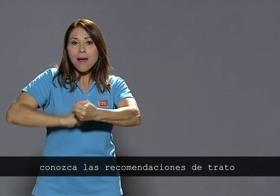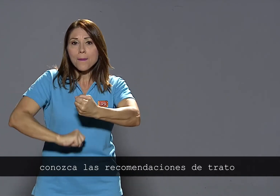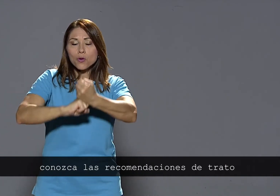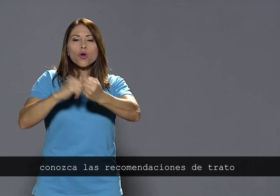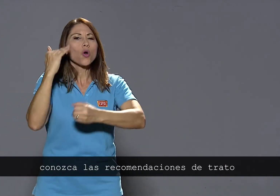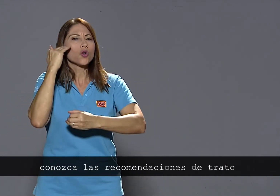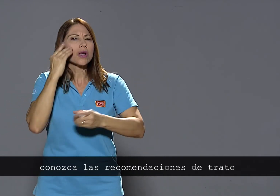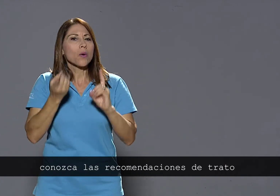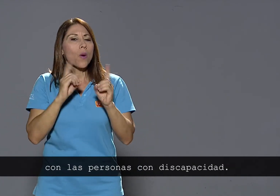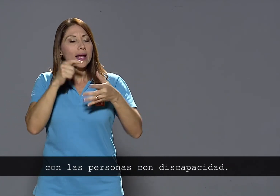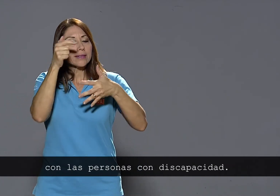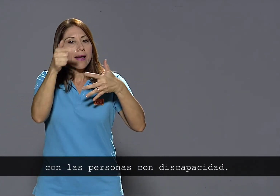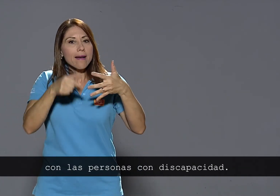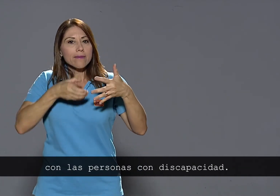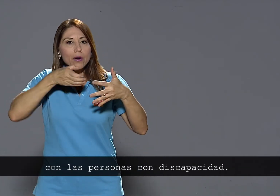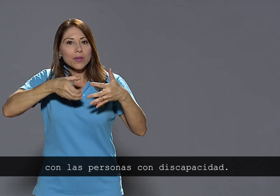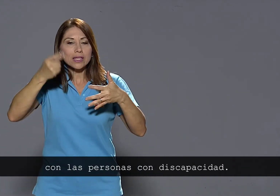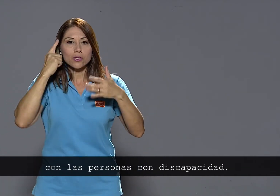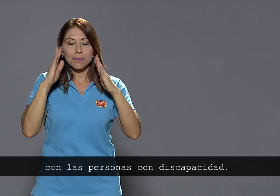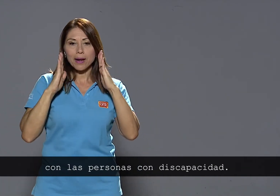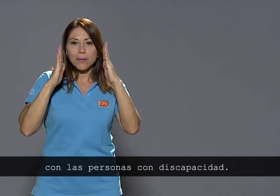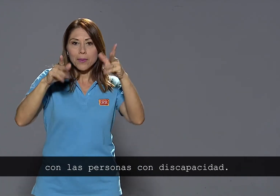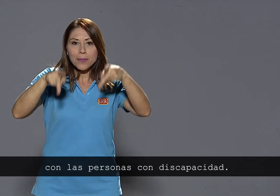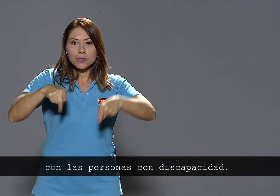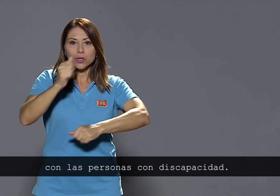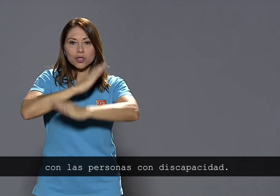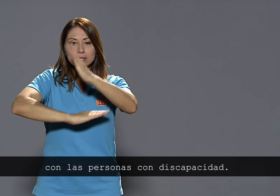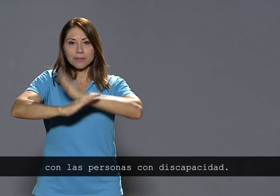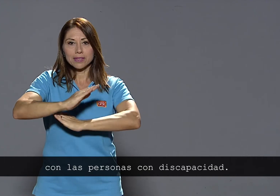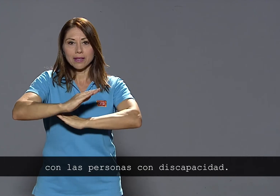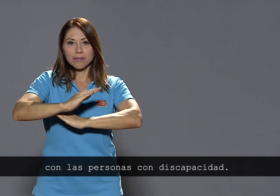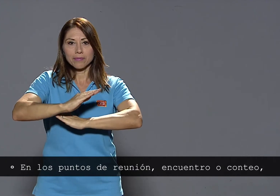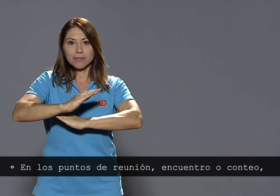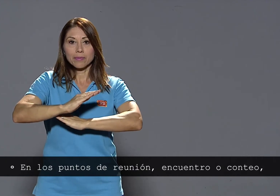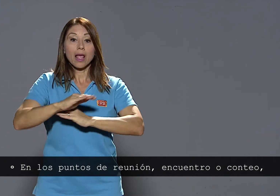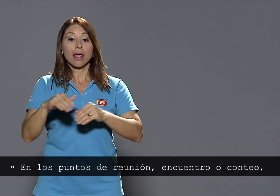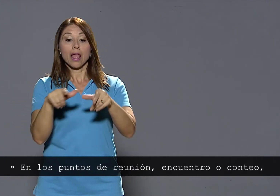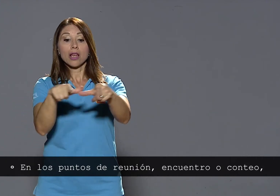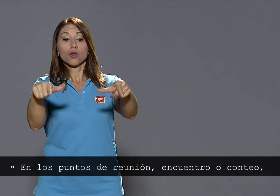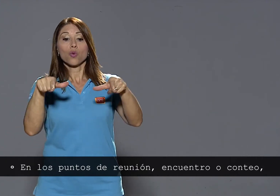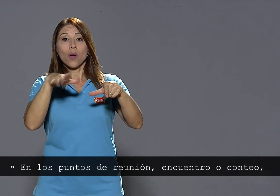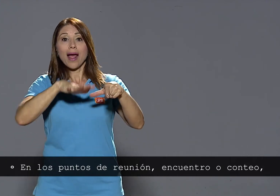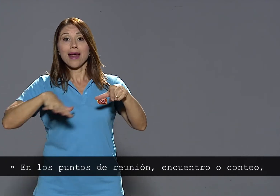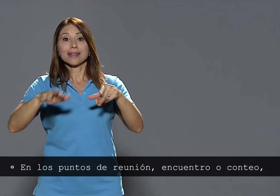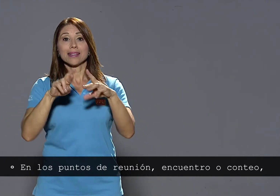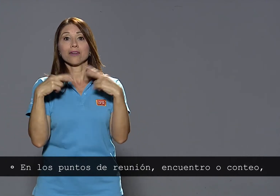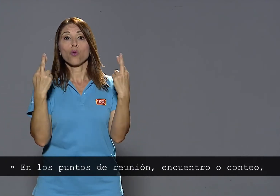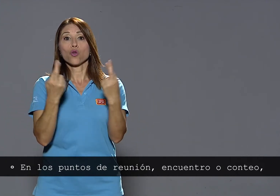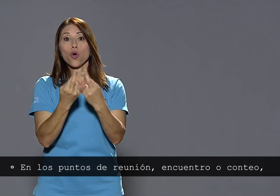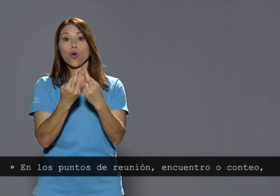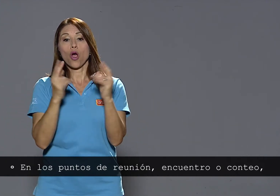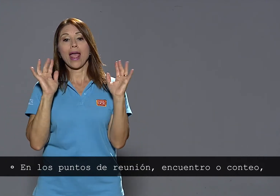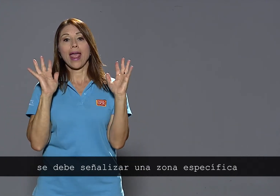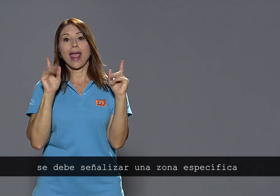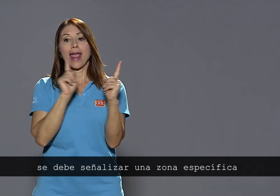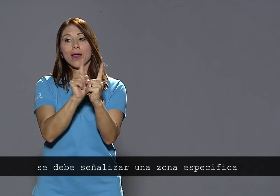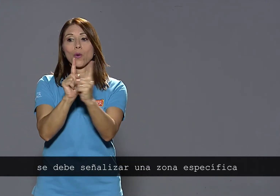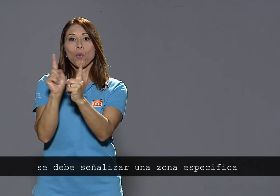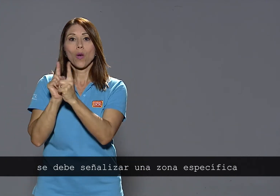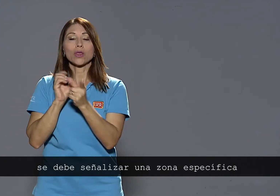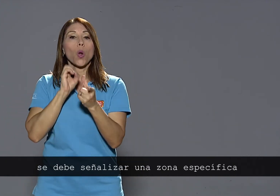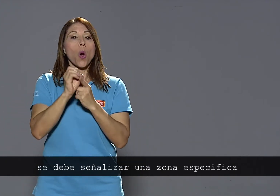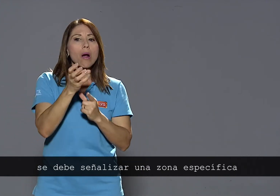las recomendaciones de trato con las personas con discapacidad. En los puntos de reunión, encuentro o conteo, se